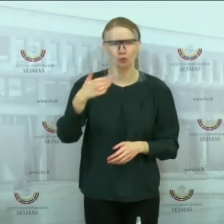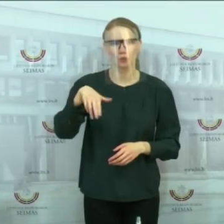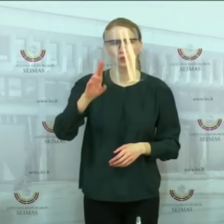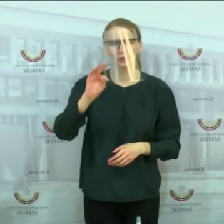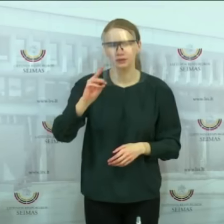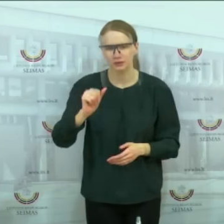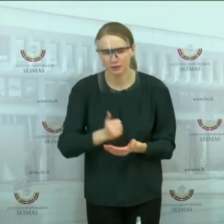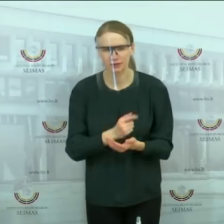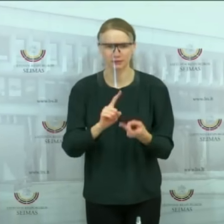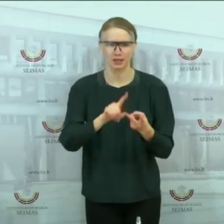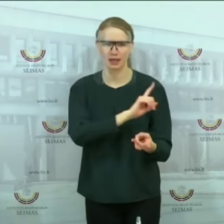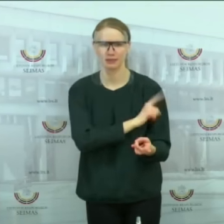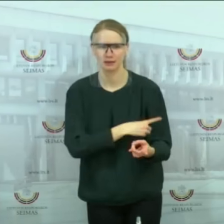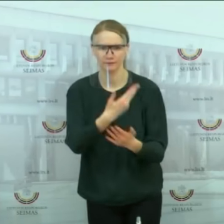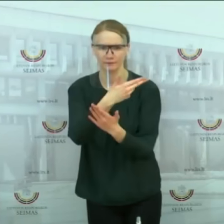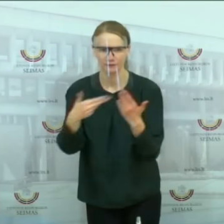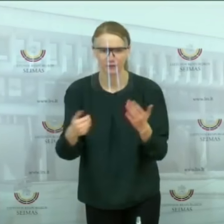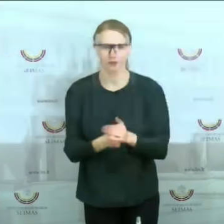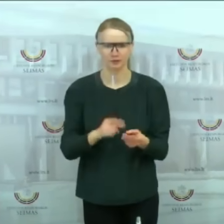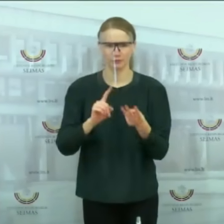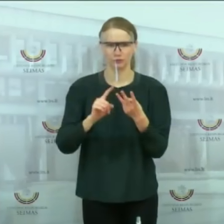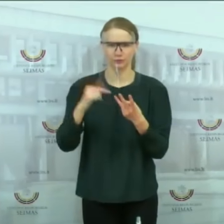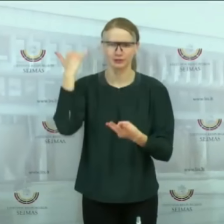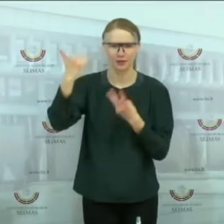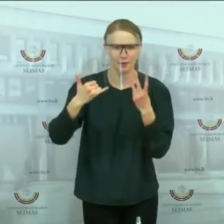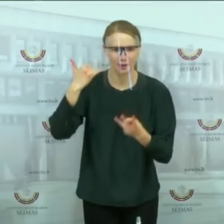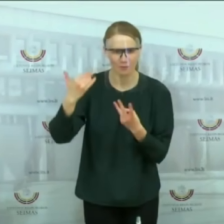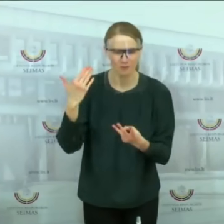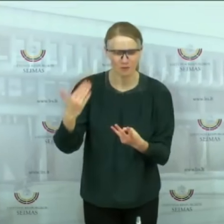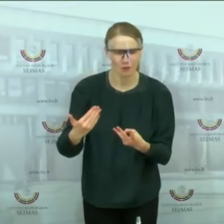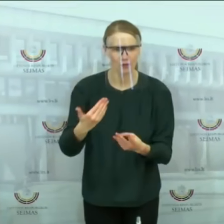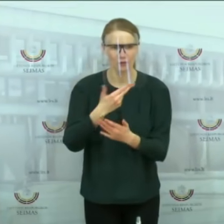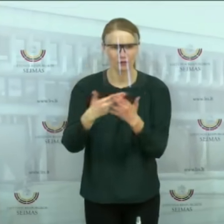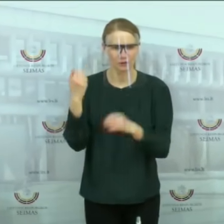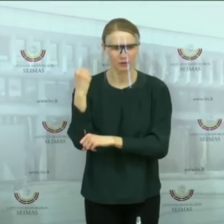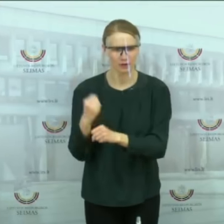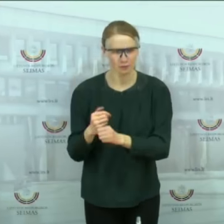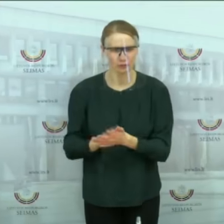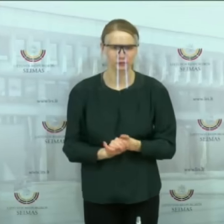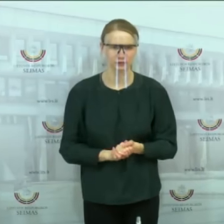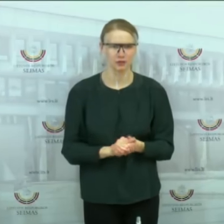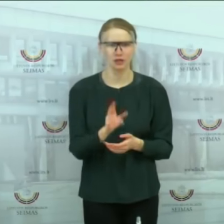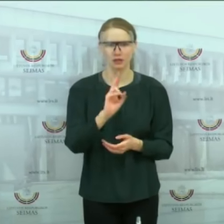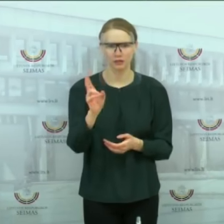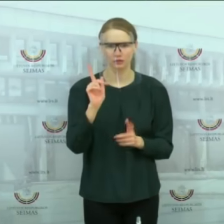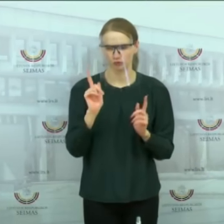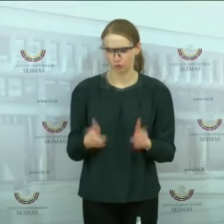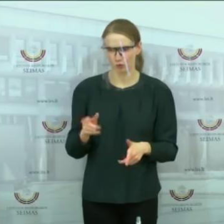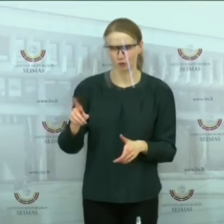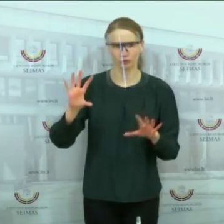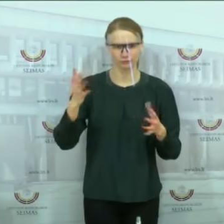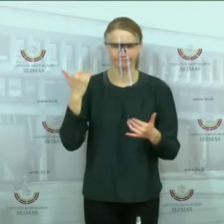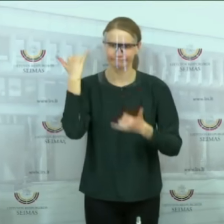pareigūnai, energetikos įmonių, dispečerinių centrų darbuotojai, kuriem net ir nedideliam skaičiui susirgus